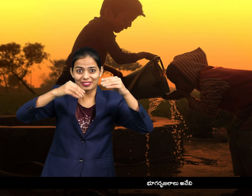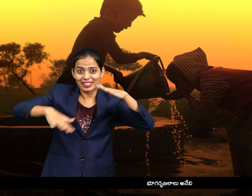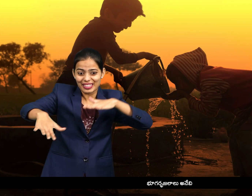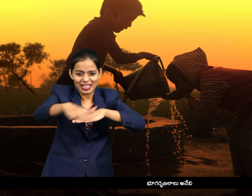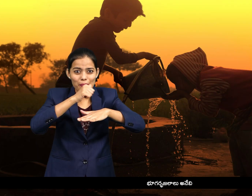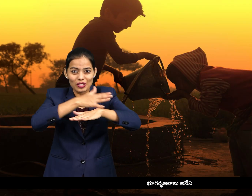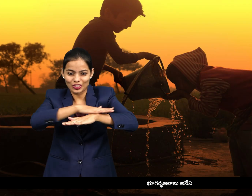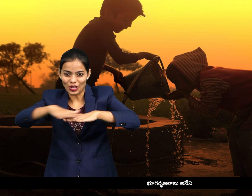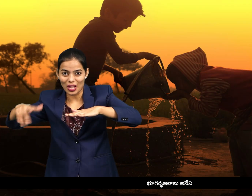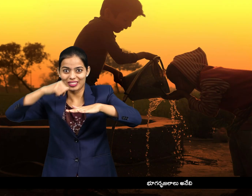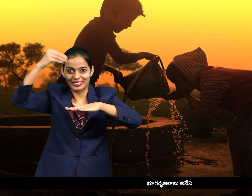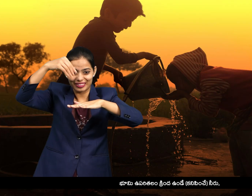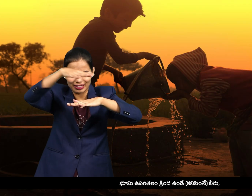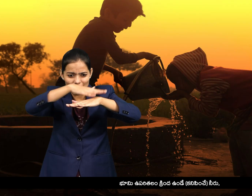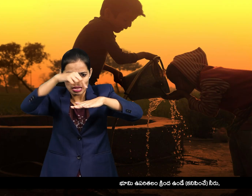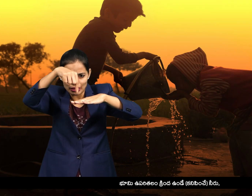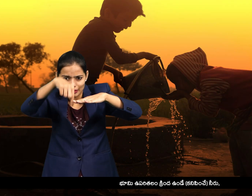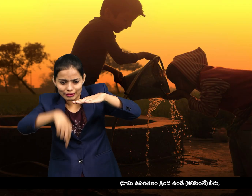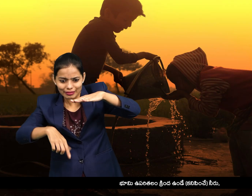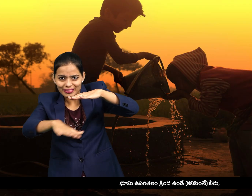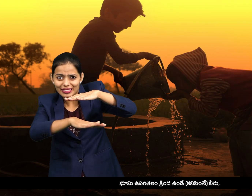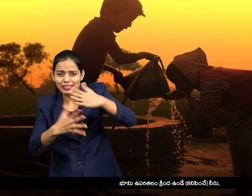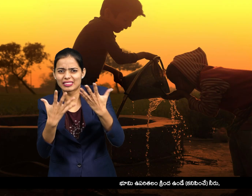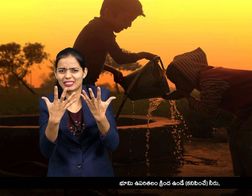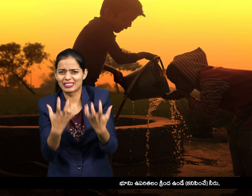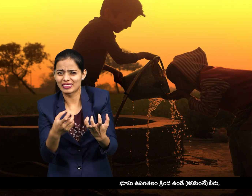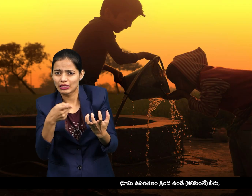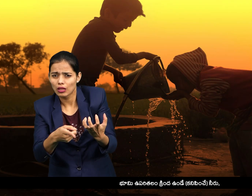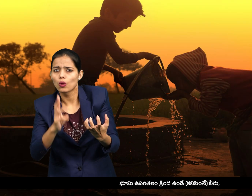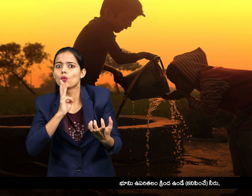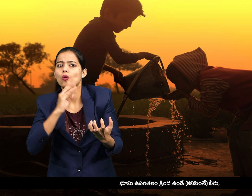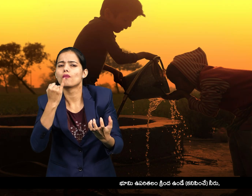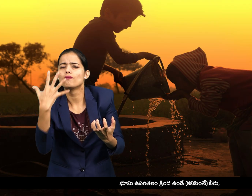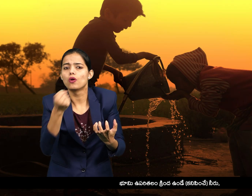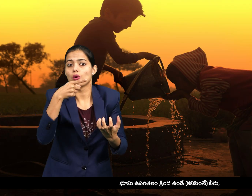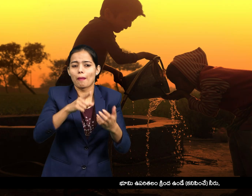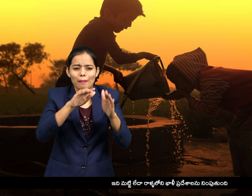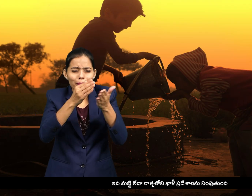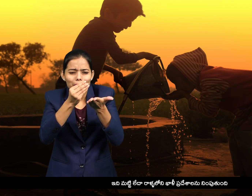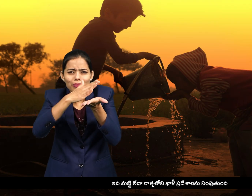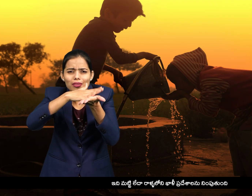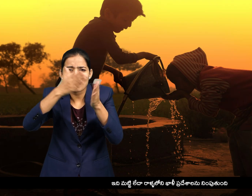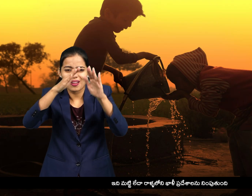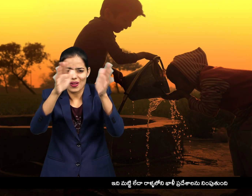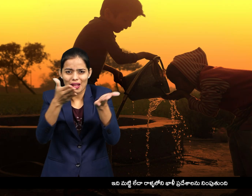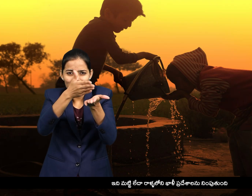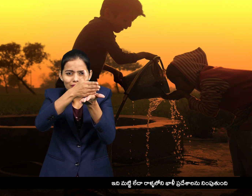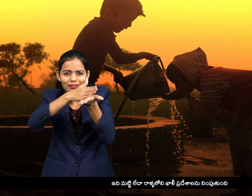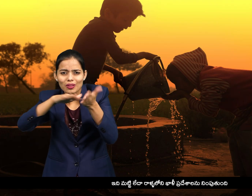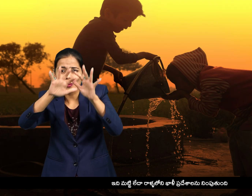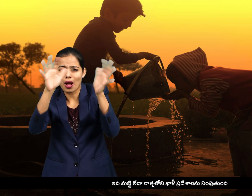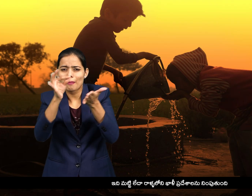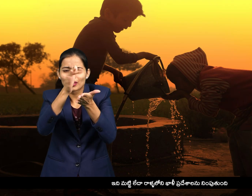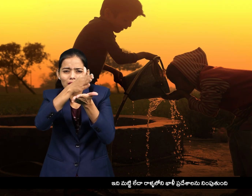భూగర్భ జలాలు అనేవి భూమి ఉపరితలం కింద ఉండే నీరు. ఇది